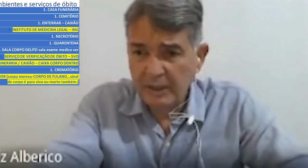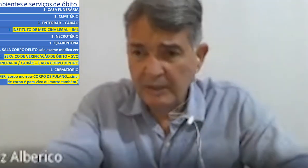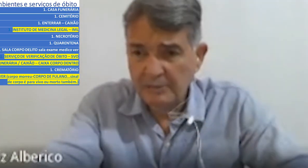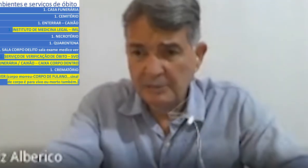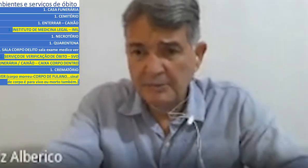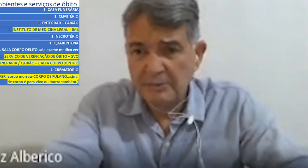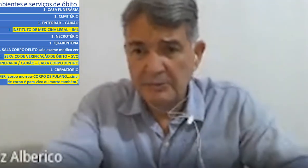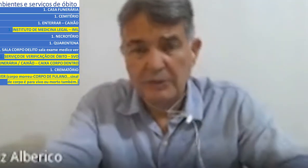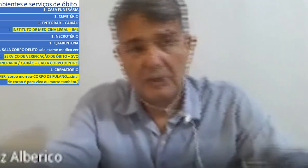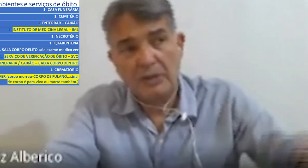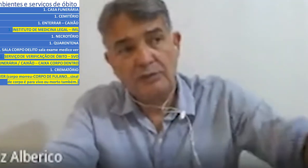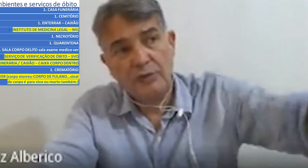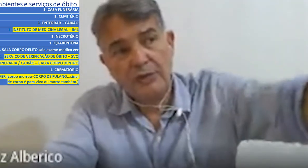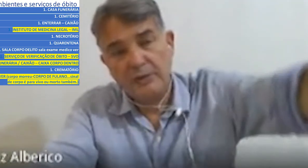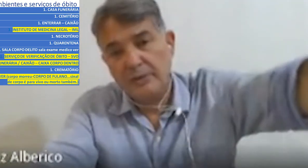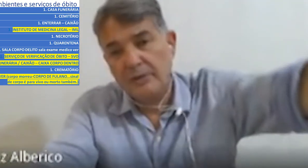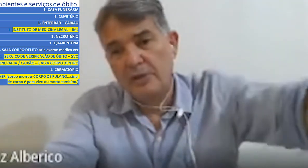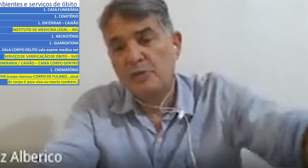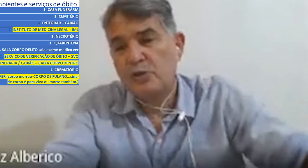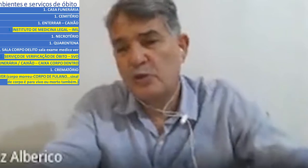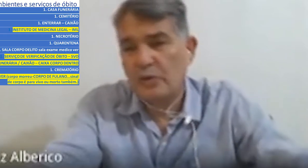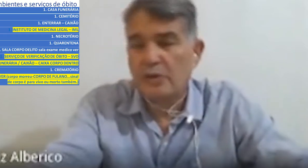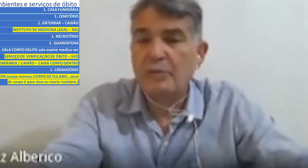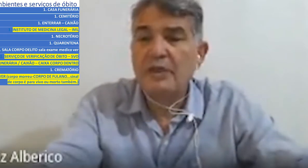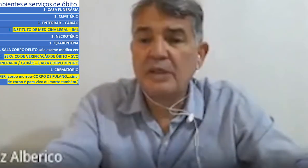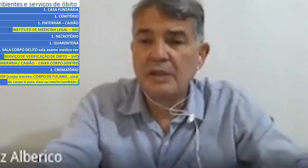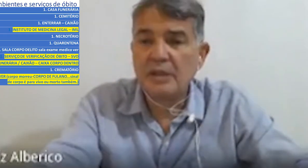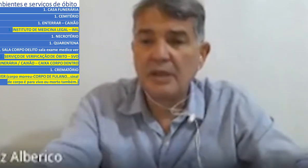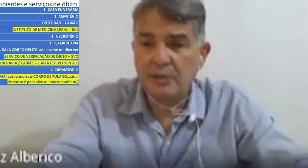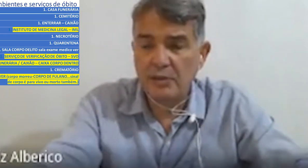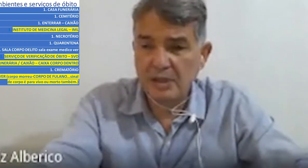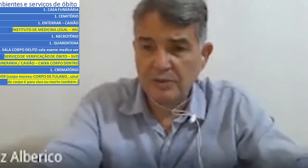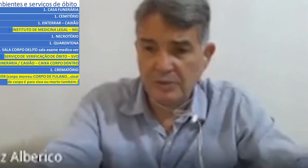dela e foi e mostrou que uma menina de 14 anos,